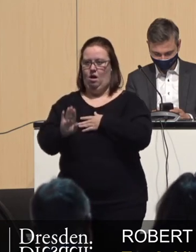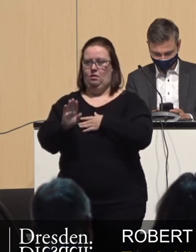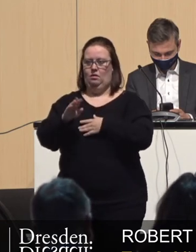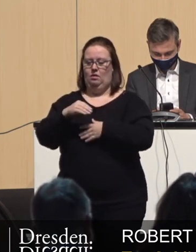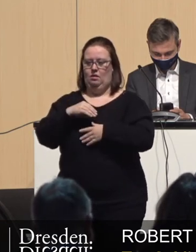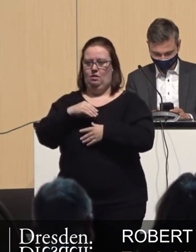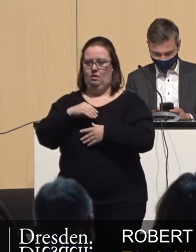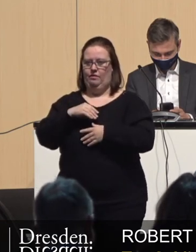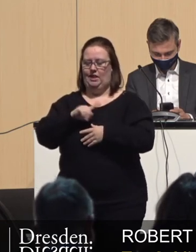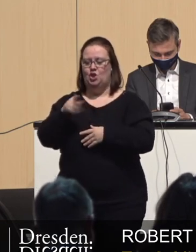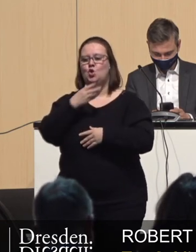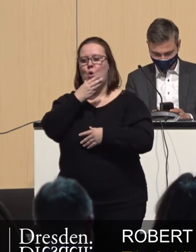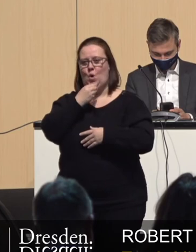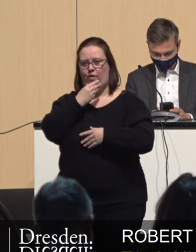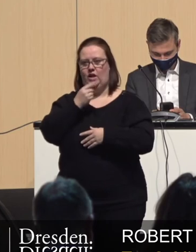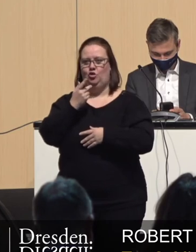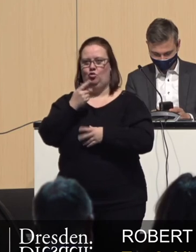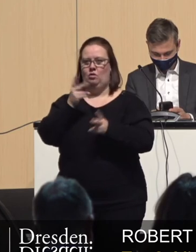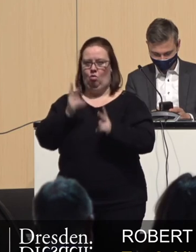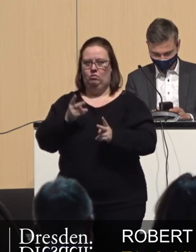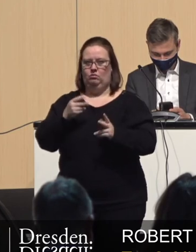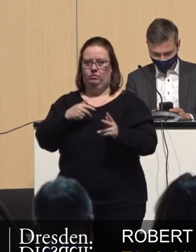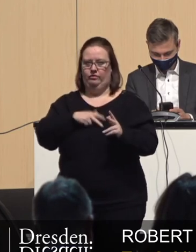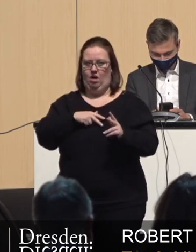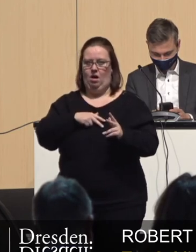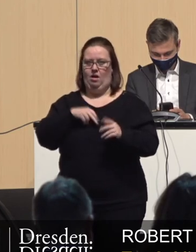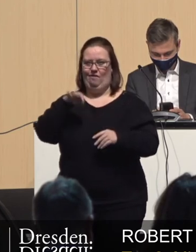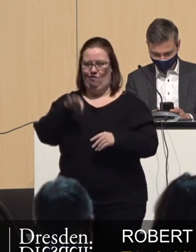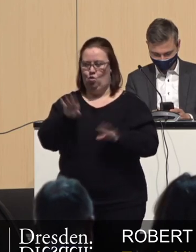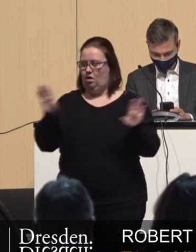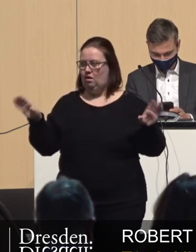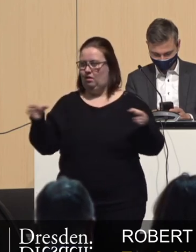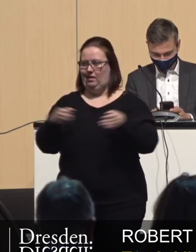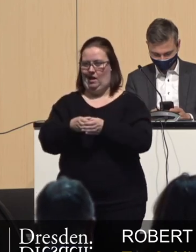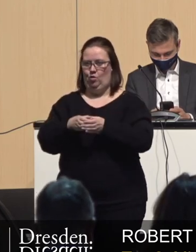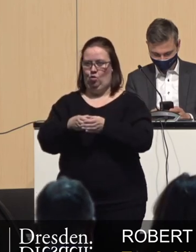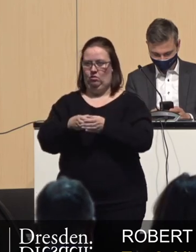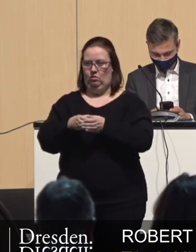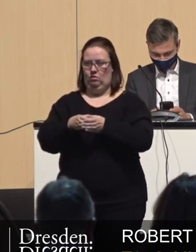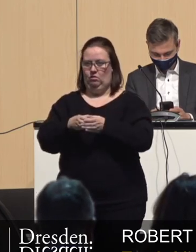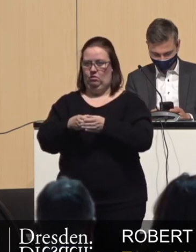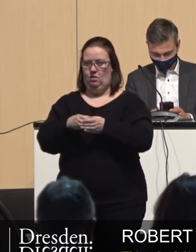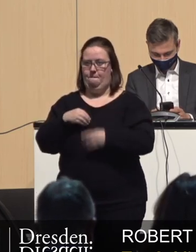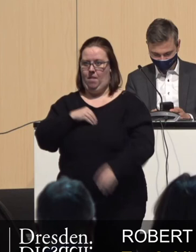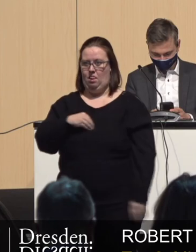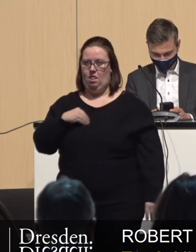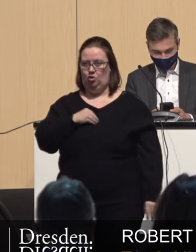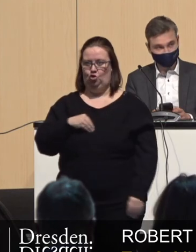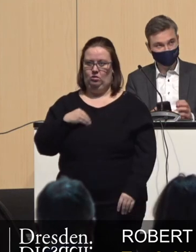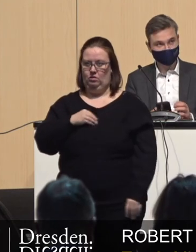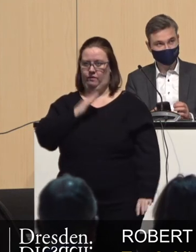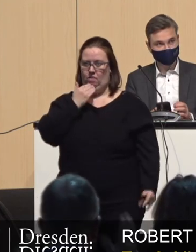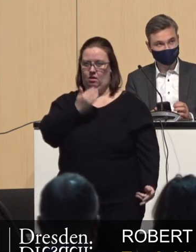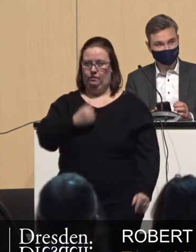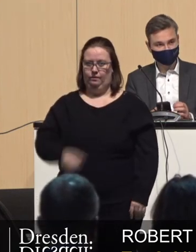unhöflich, ist noch nett umschrieben und es war in erster Linie eins, es war für dieses Gremium absolut peinlich. Vielen